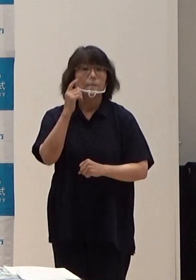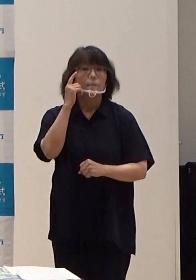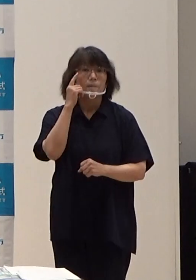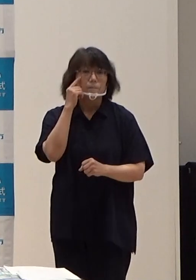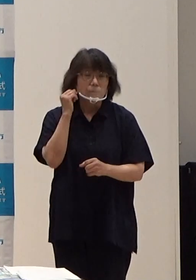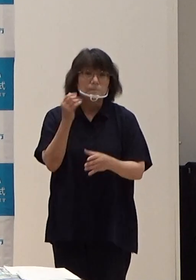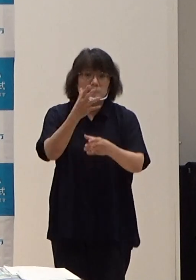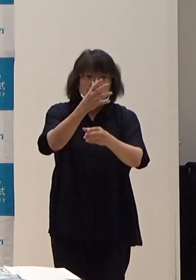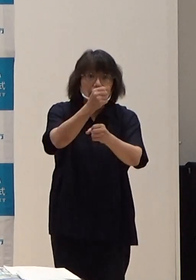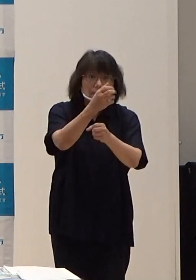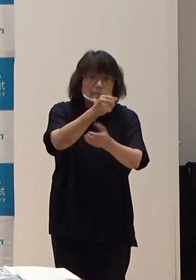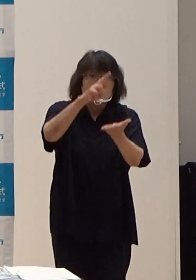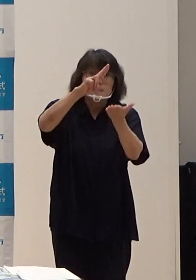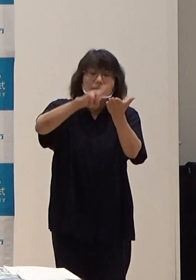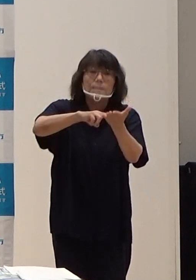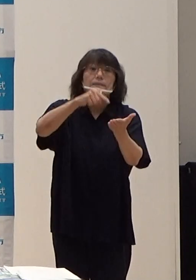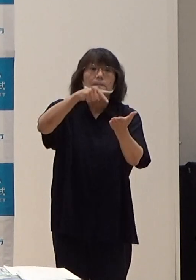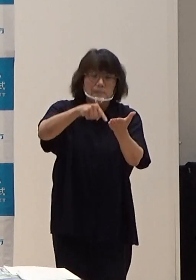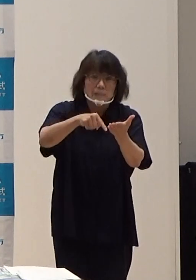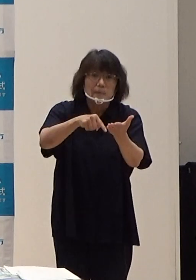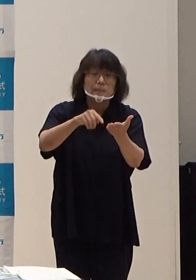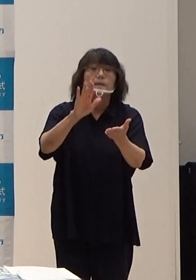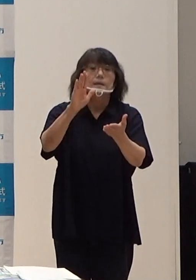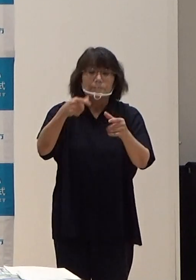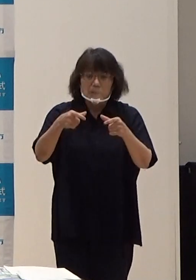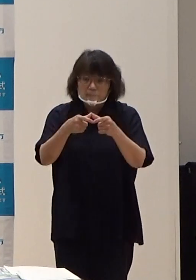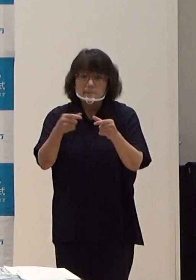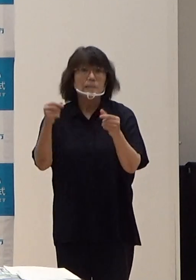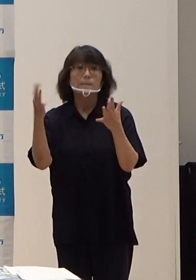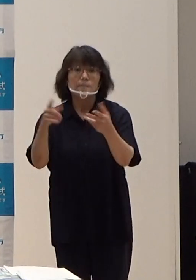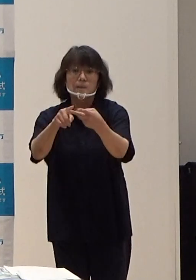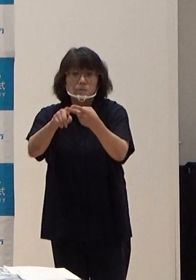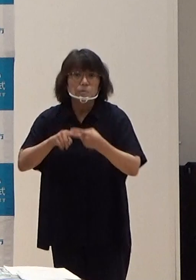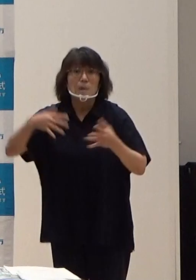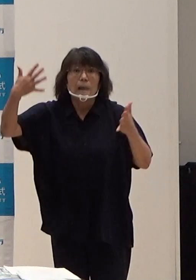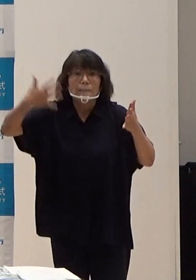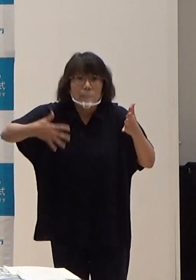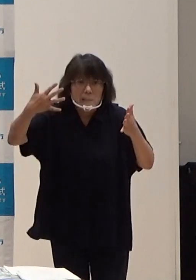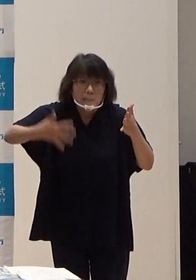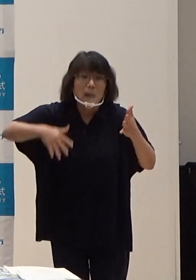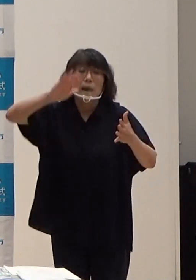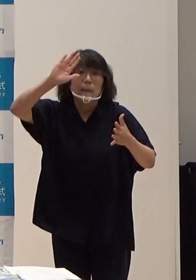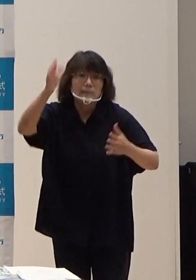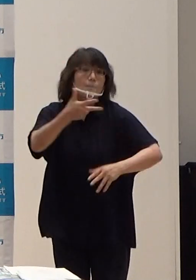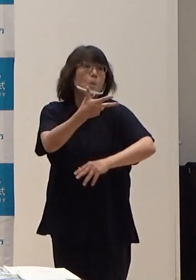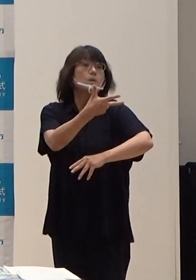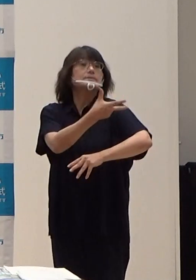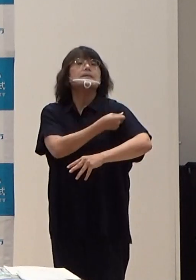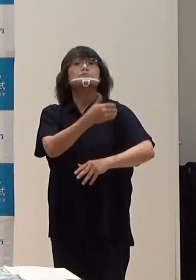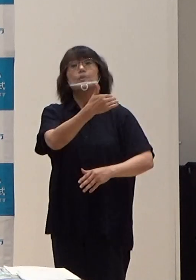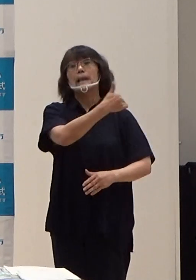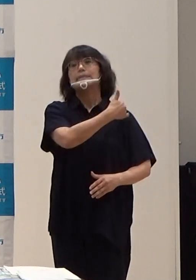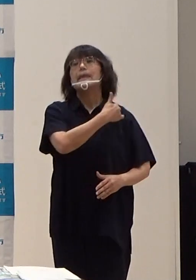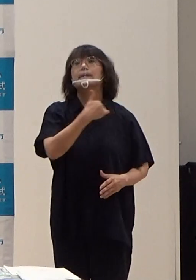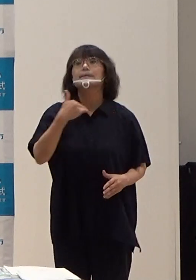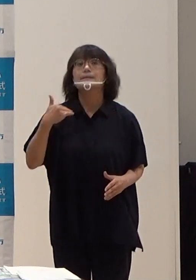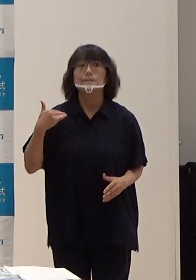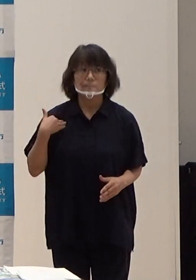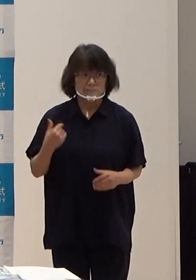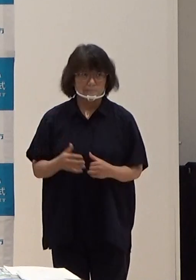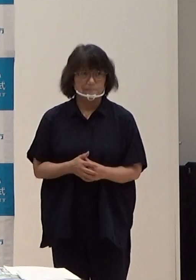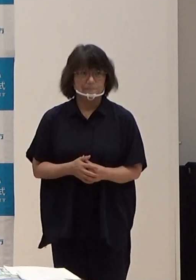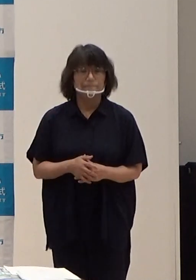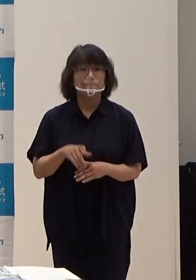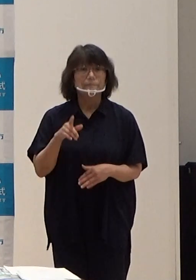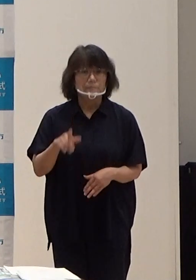、接種券なしでも接種可能でございますので、ぜひこの4回目の接種の機会をご利用い